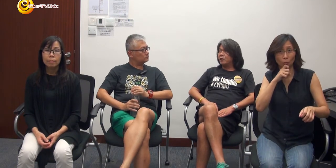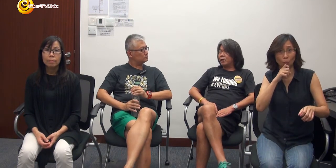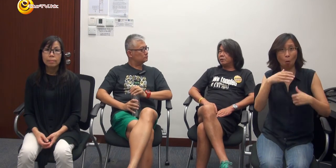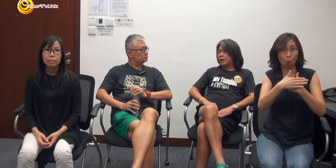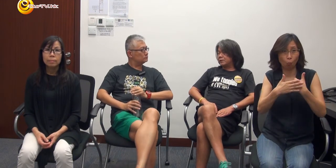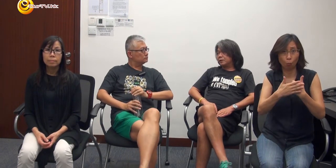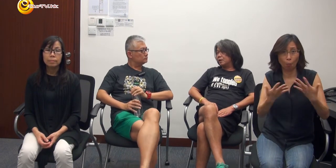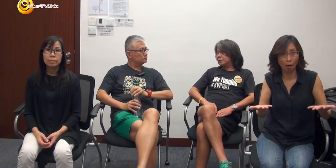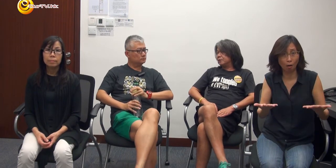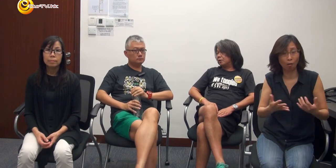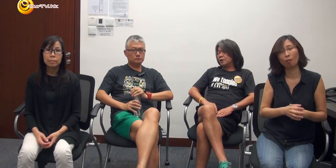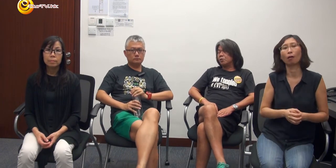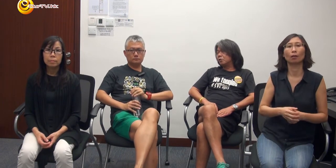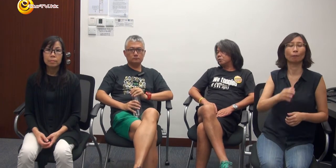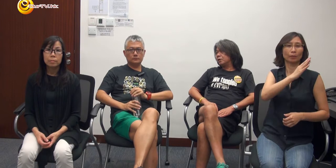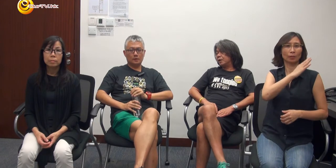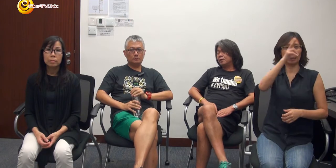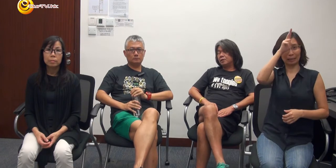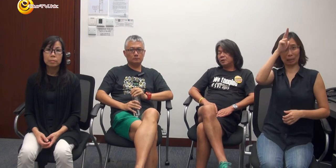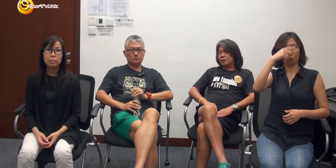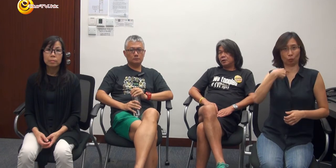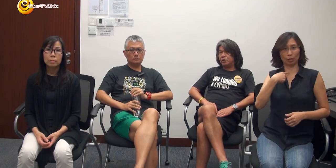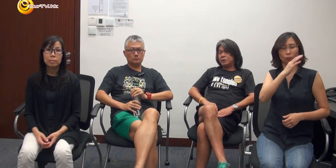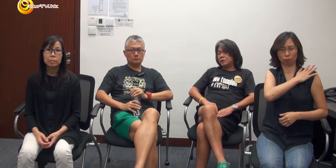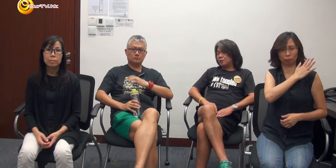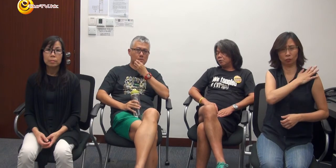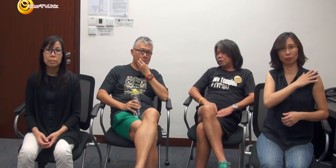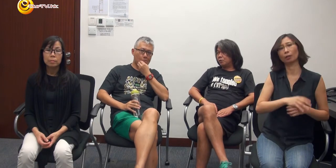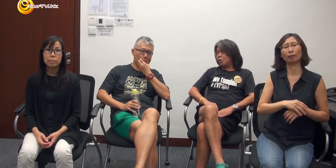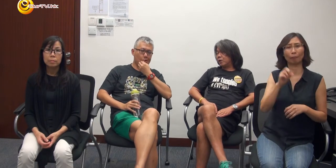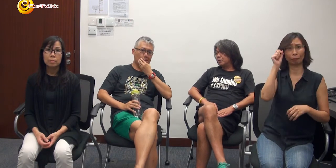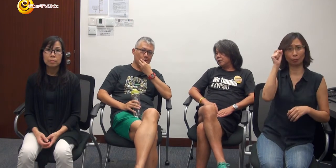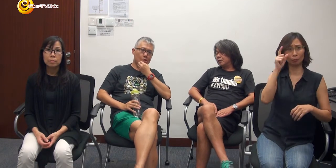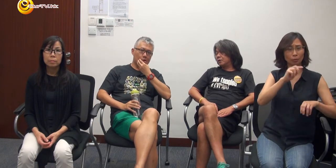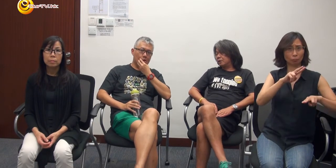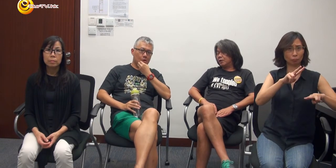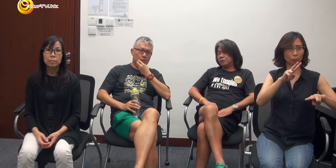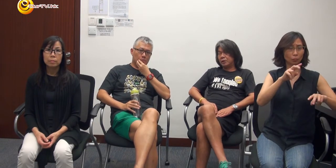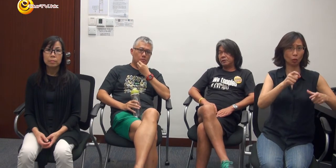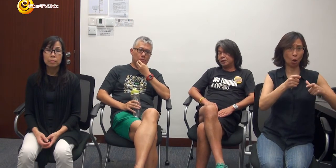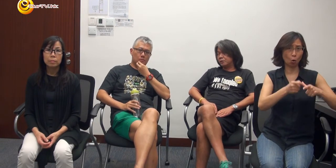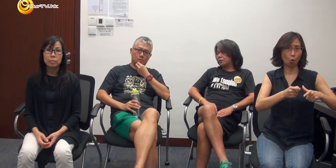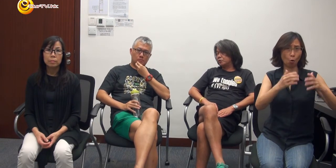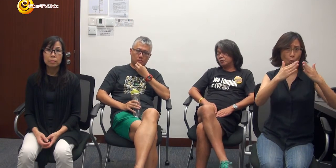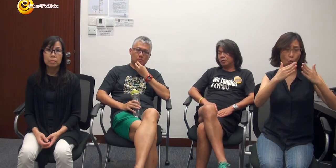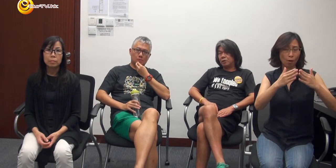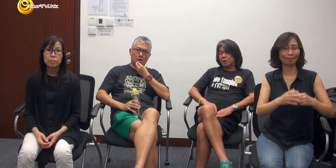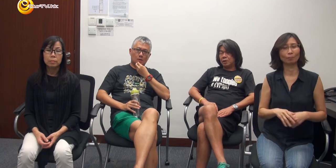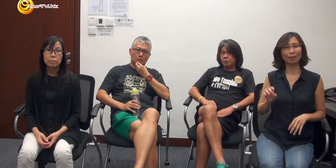該係一力承擔嘅，尤其是係公屋係咪啊？如果私人屋咧，佢就會告你添啦。如果你政府有出錯，咁所以